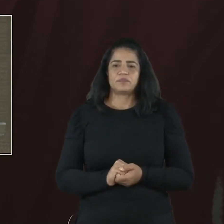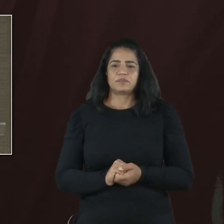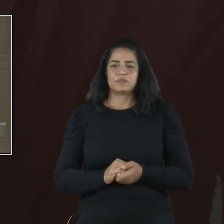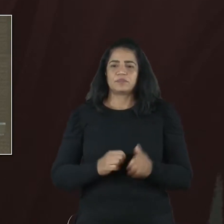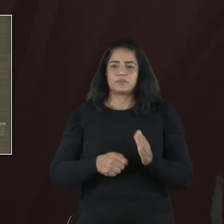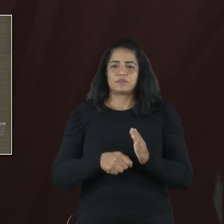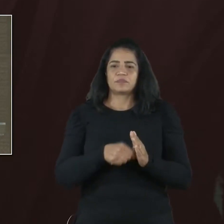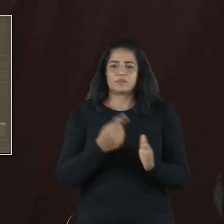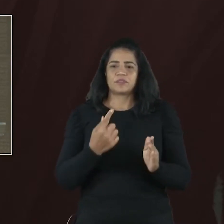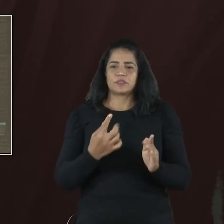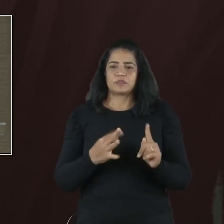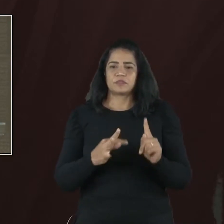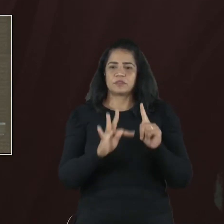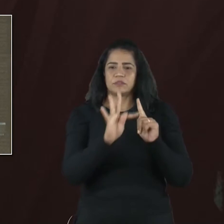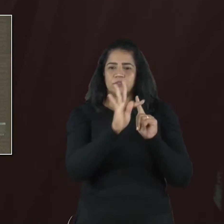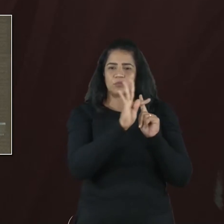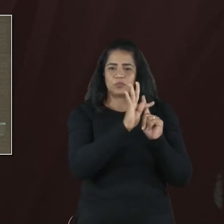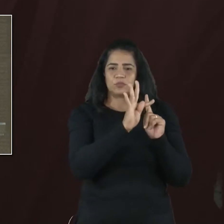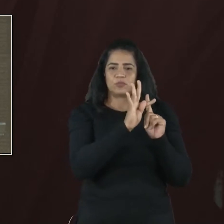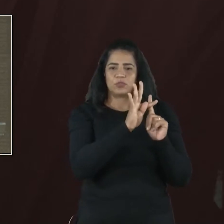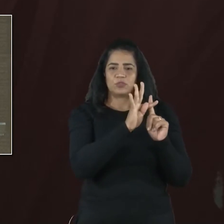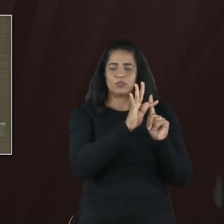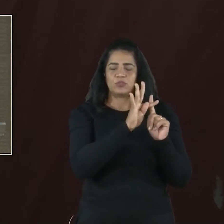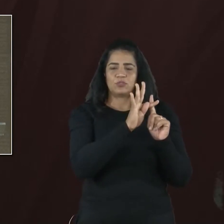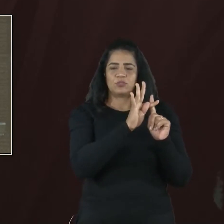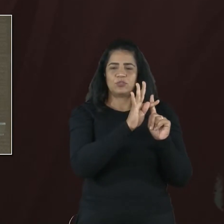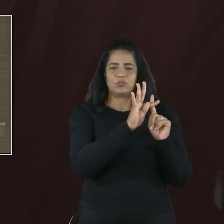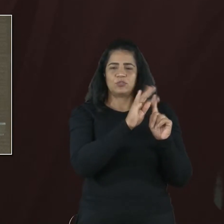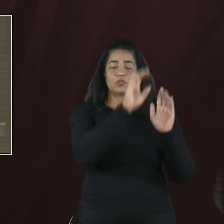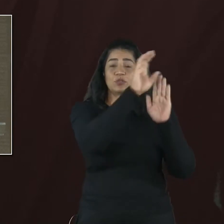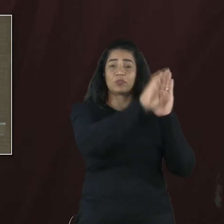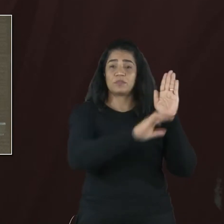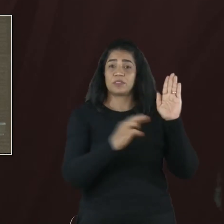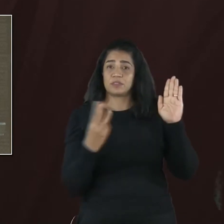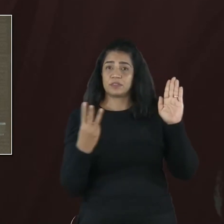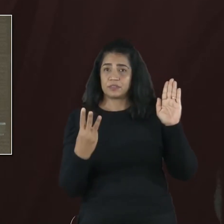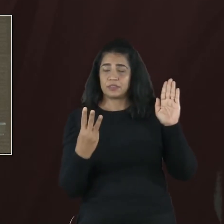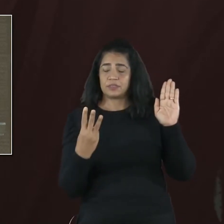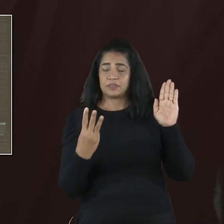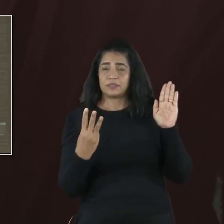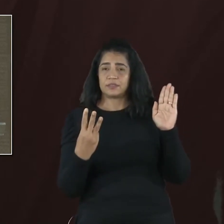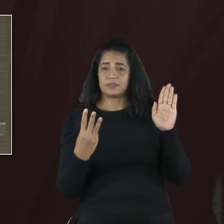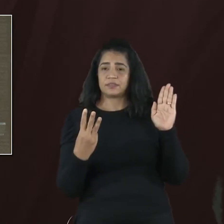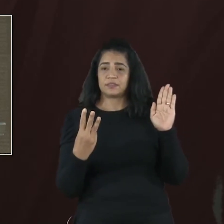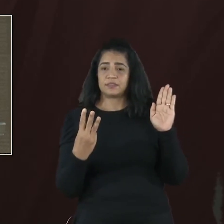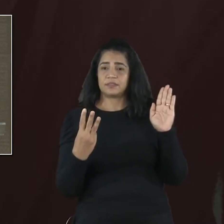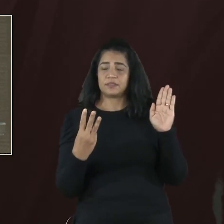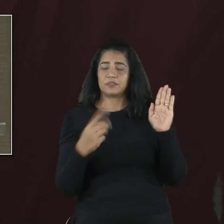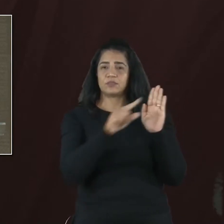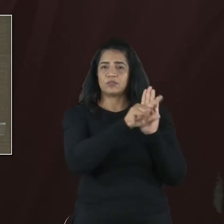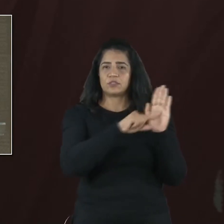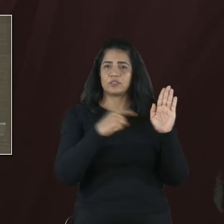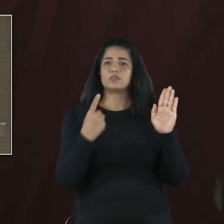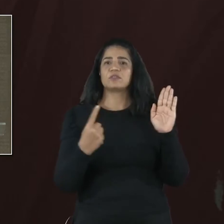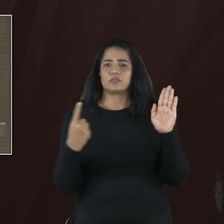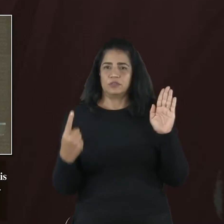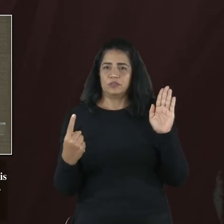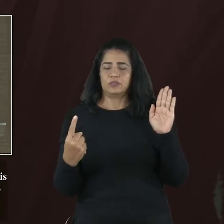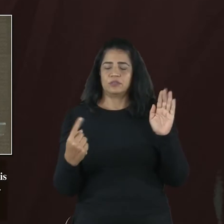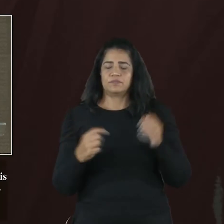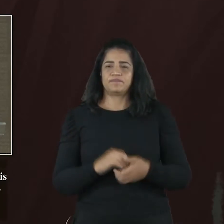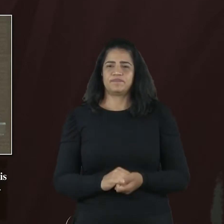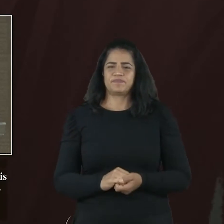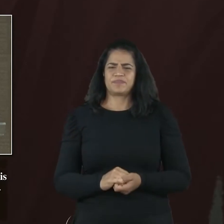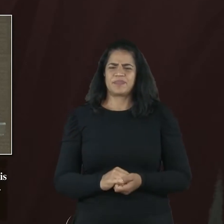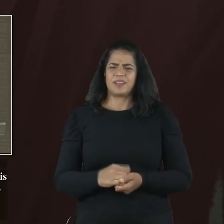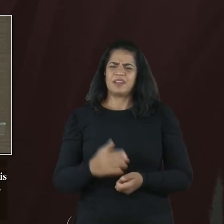2 Timóteo? Aqui, né? Capítulo 3. Eu li para vocês aqui, o versículo 11. As